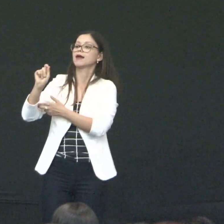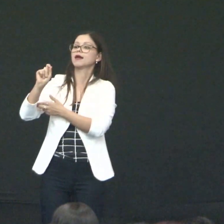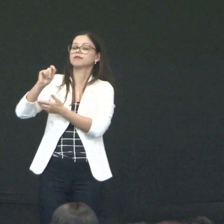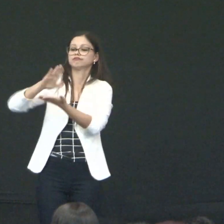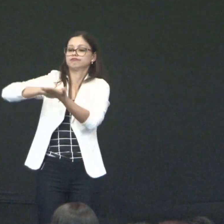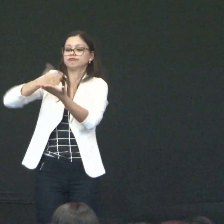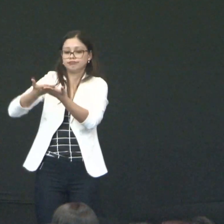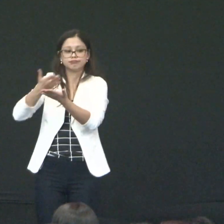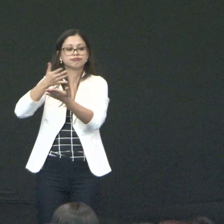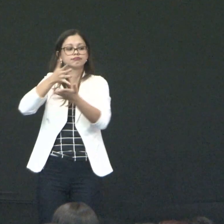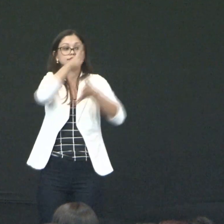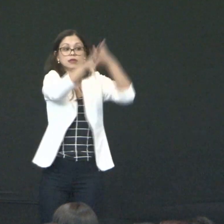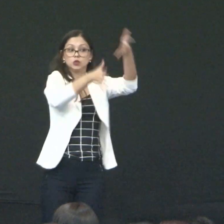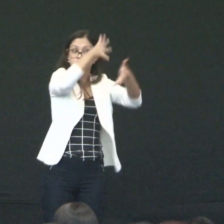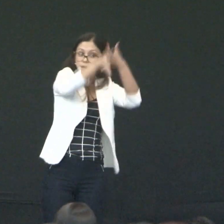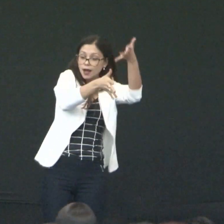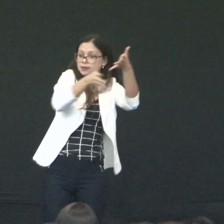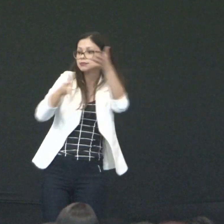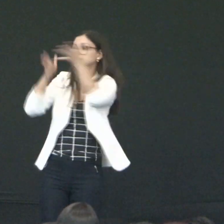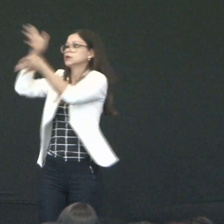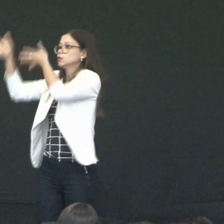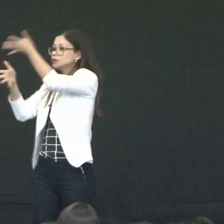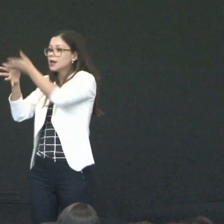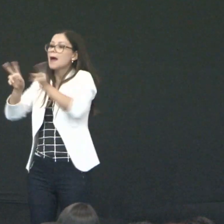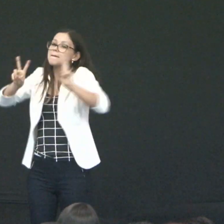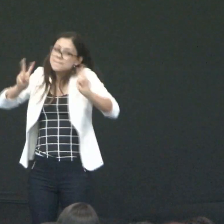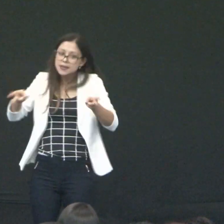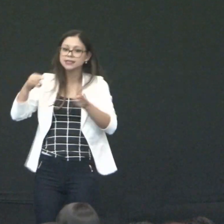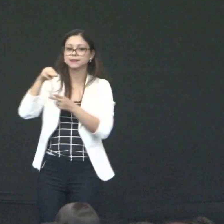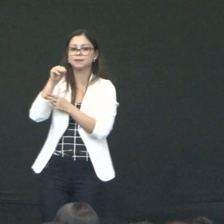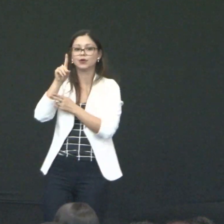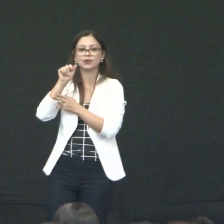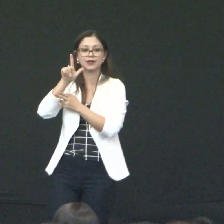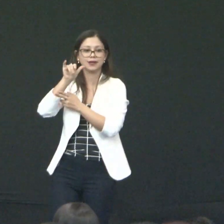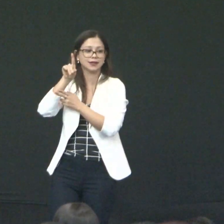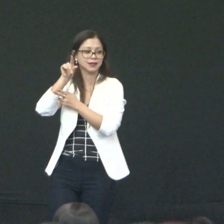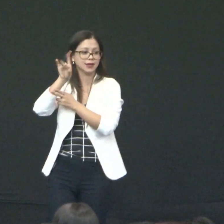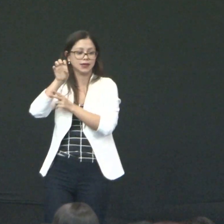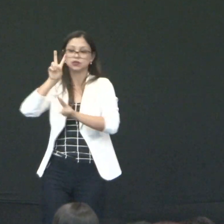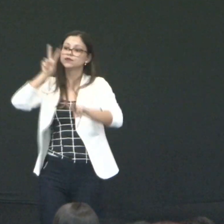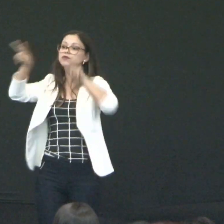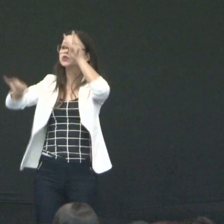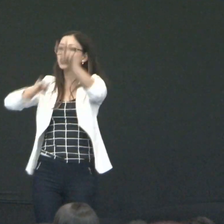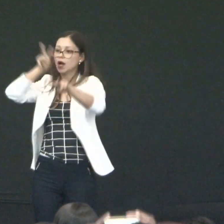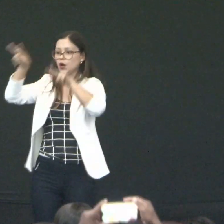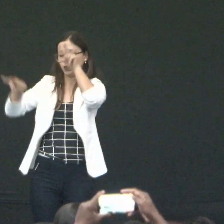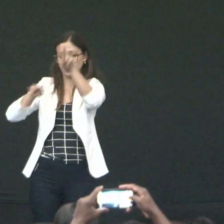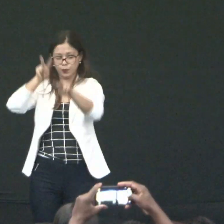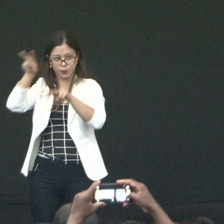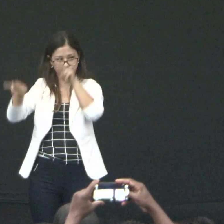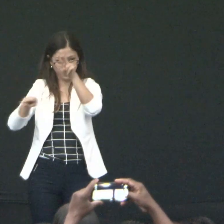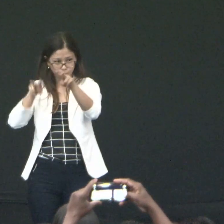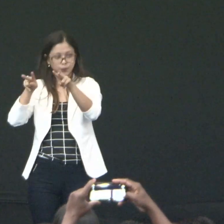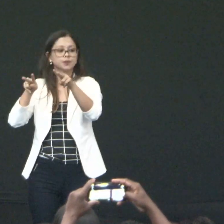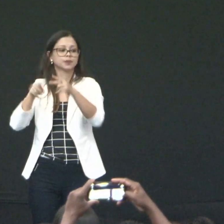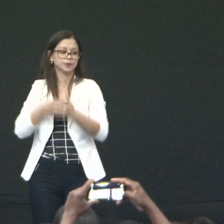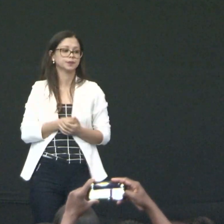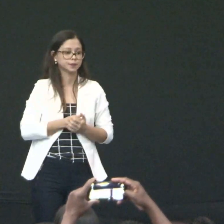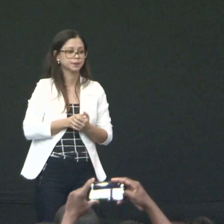intramodal, que são duas línguas de mesma modalidade. O que vai acontecer com os intérpretes surdos é que eles vão se utilizar de uma